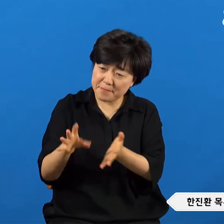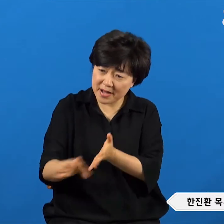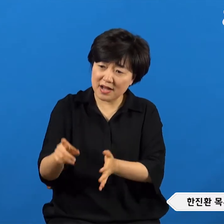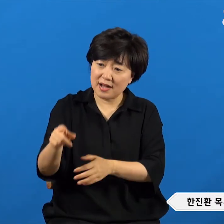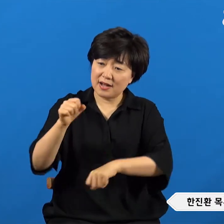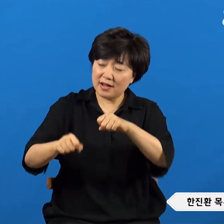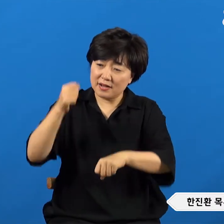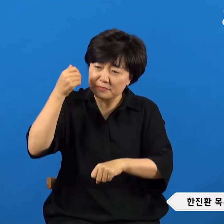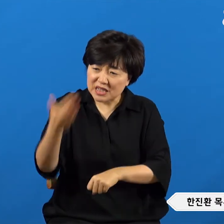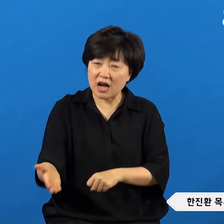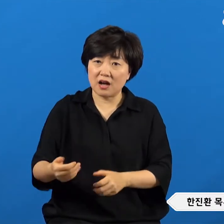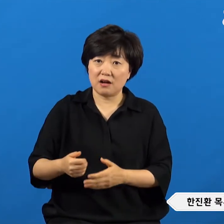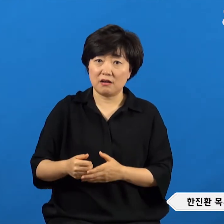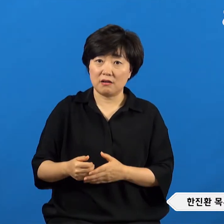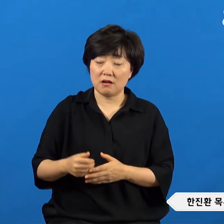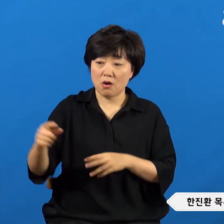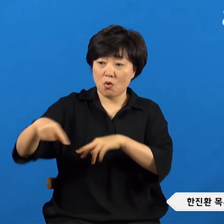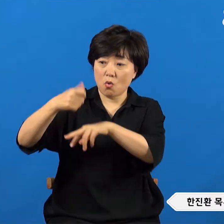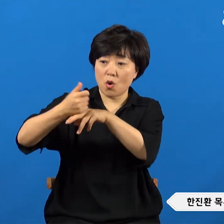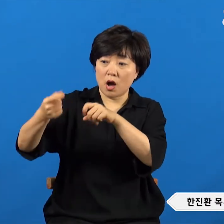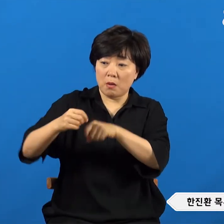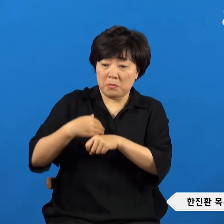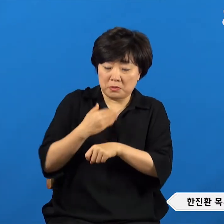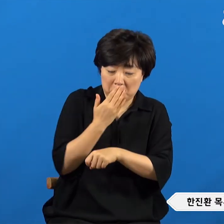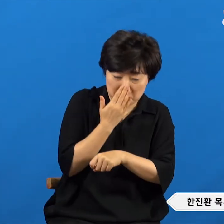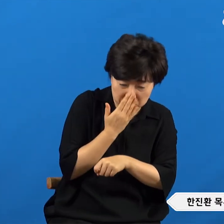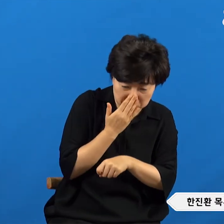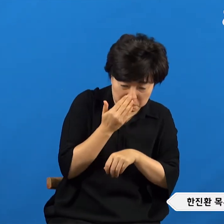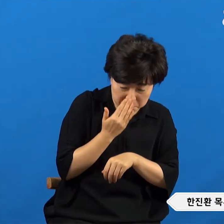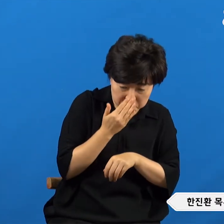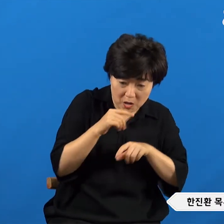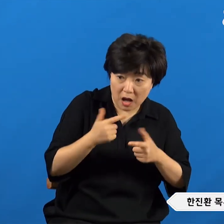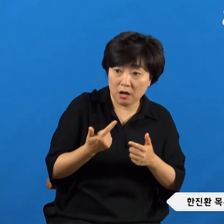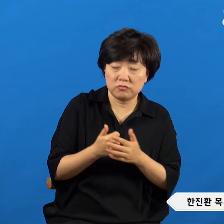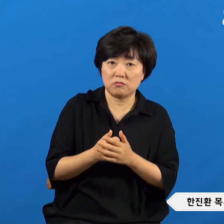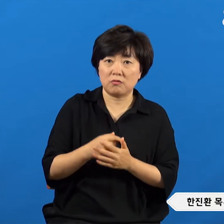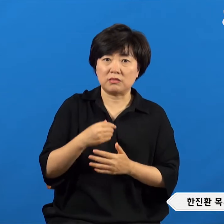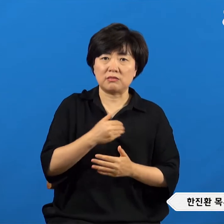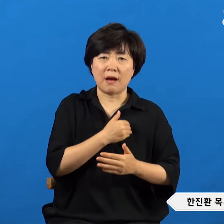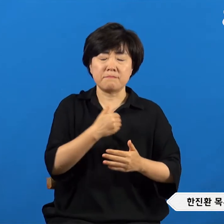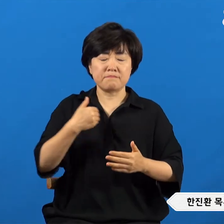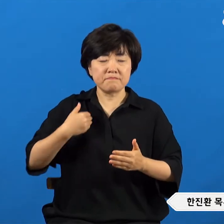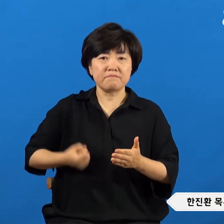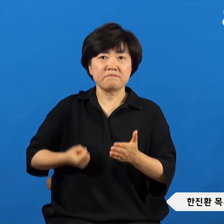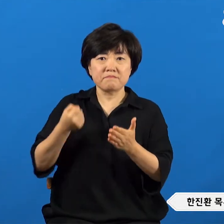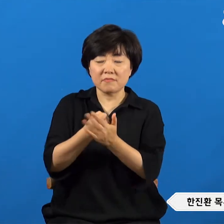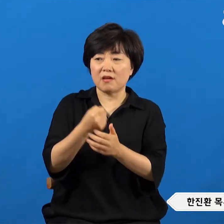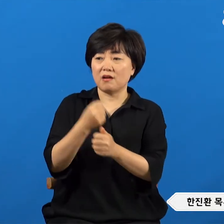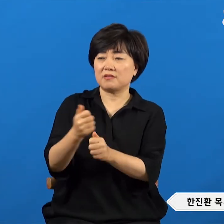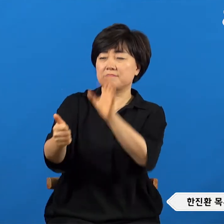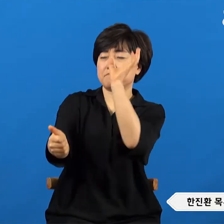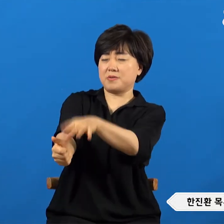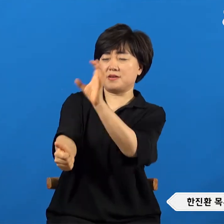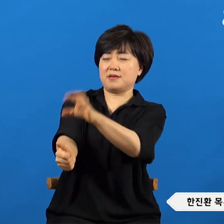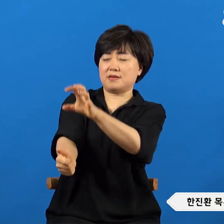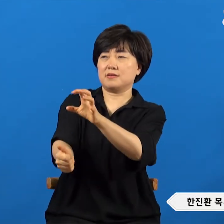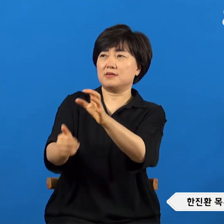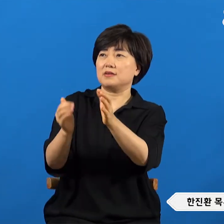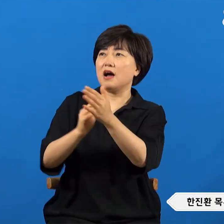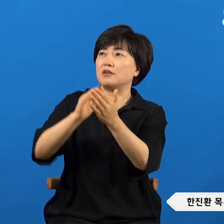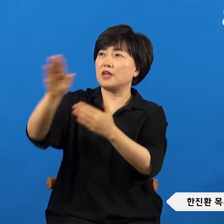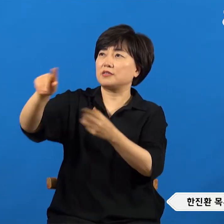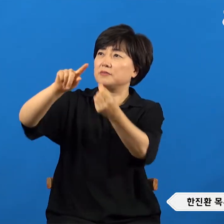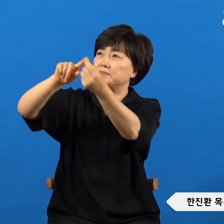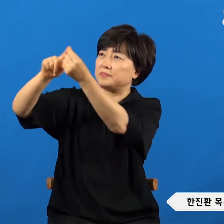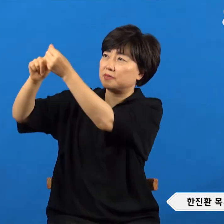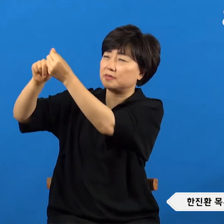앞에서도 조금도 주눅들지 않고 담대하게 책망을 했습니다. 그리고 벽에 새겨진 글자를